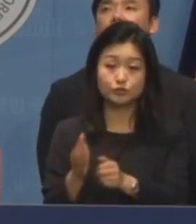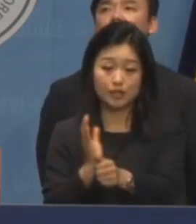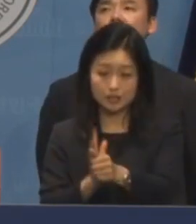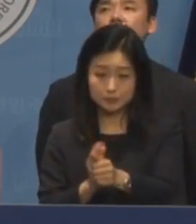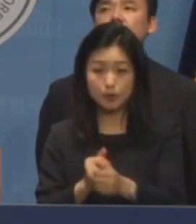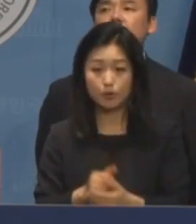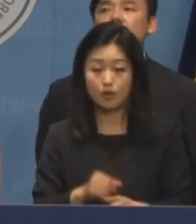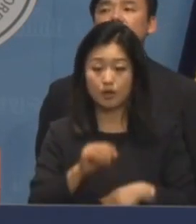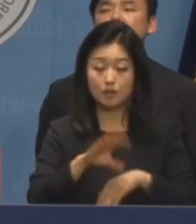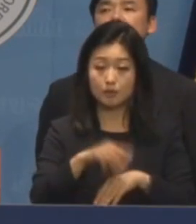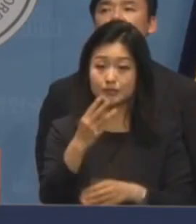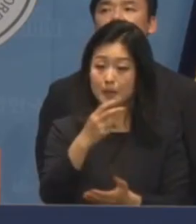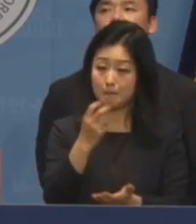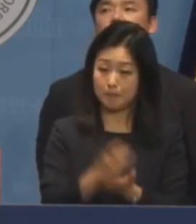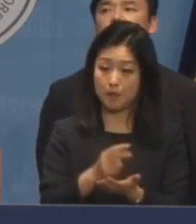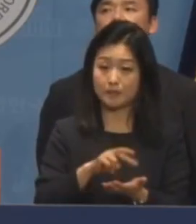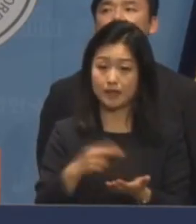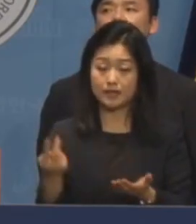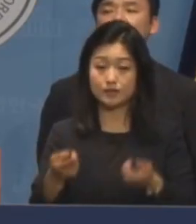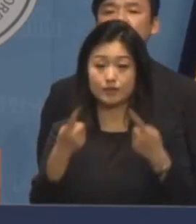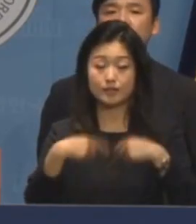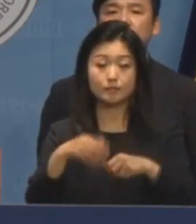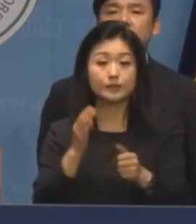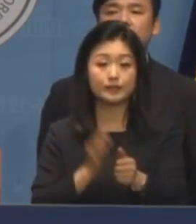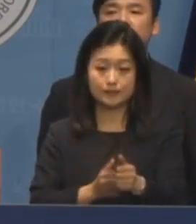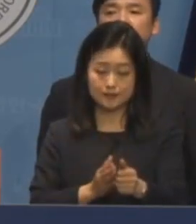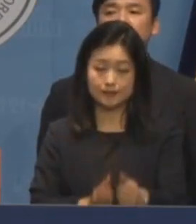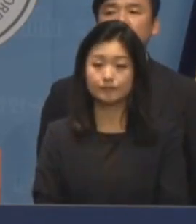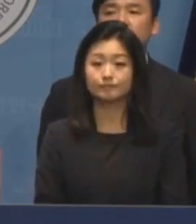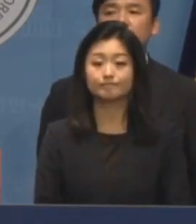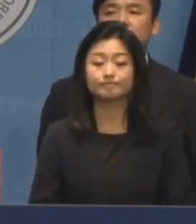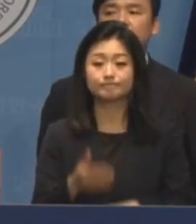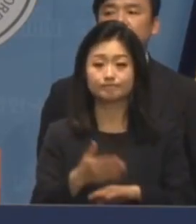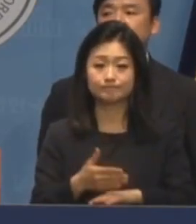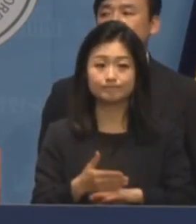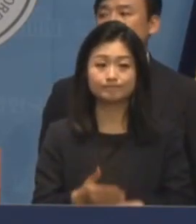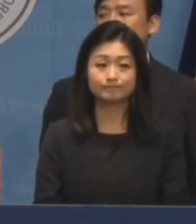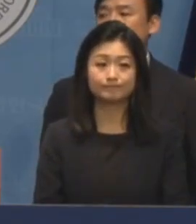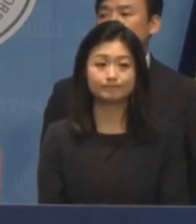거부하고 방송사법 개정에 동참해 주시기를 다시 한번 부탁드립니다. 감사합니다.